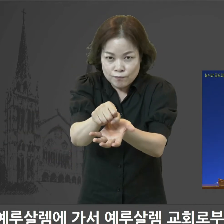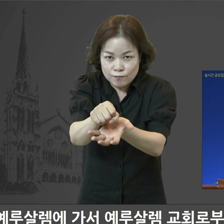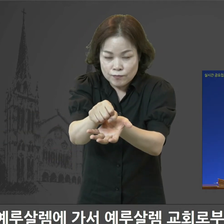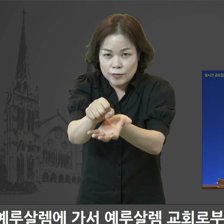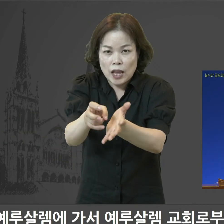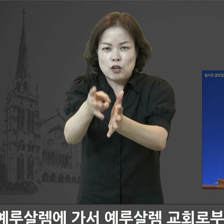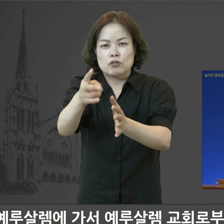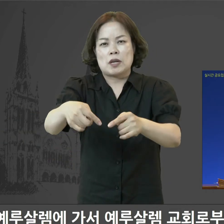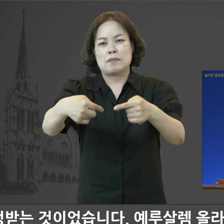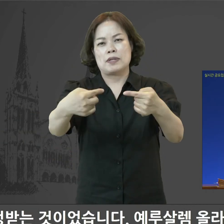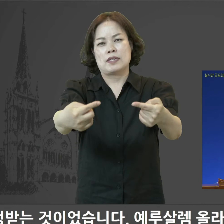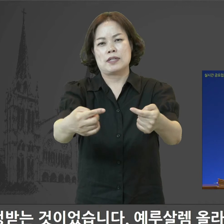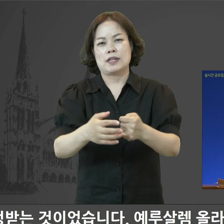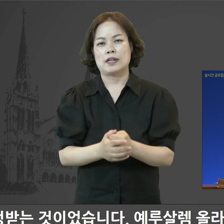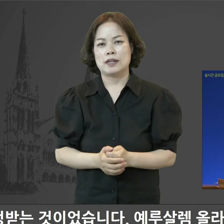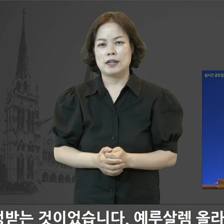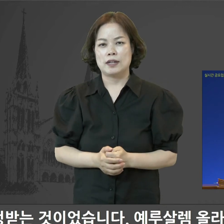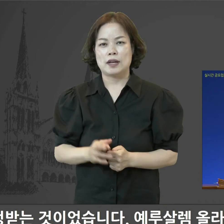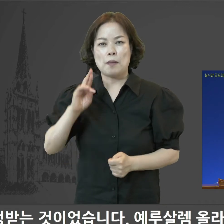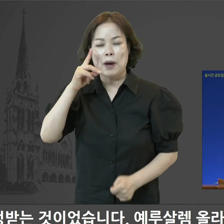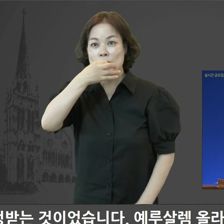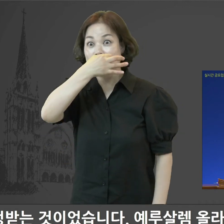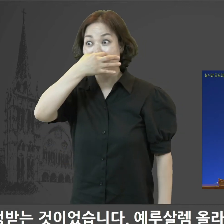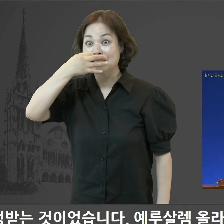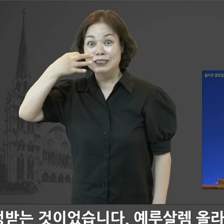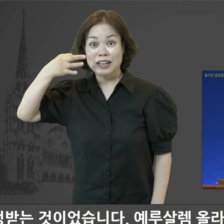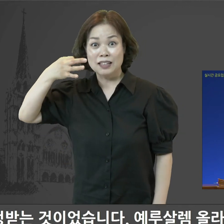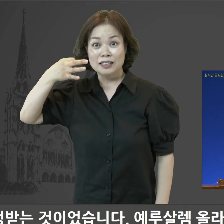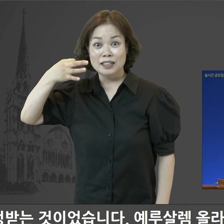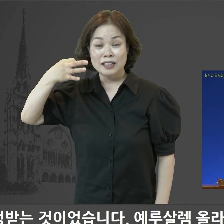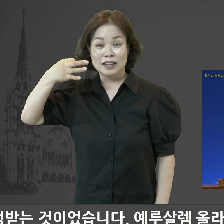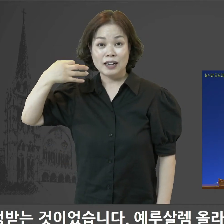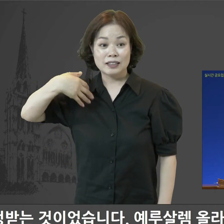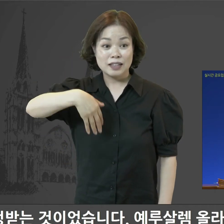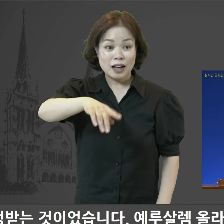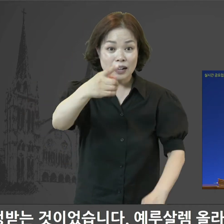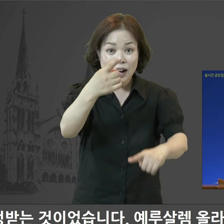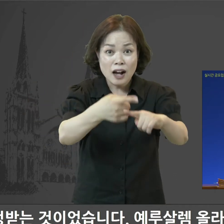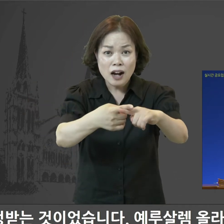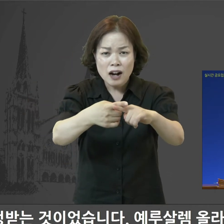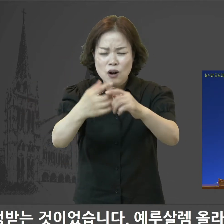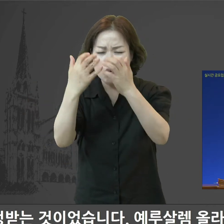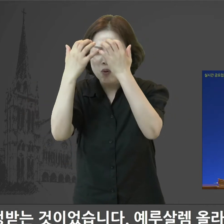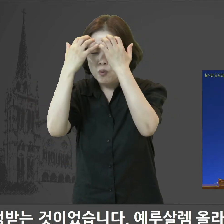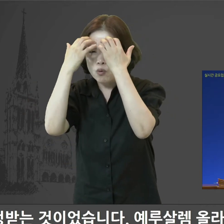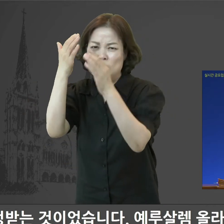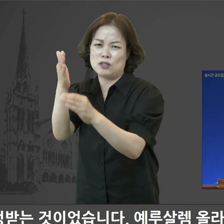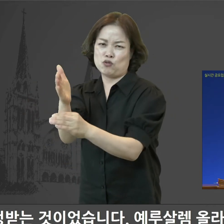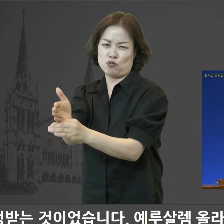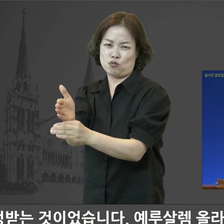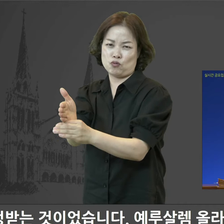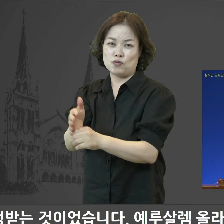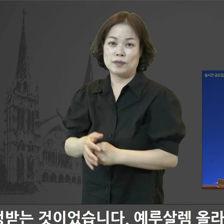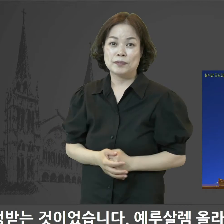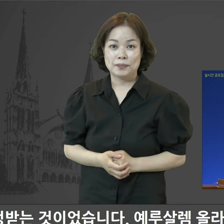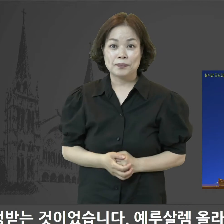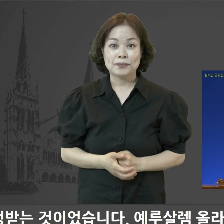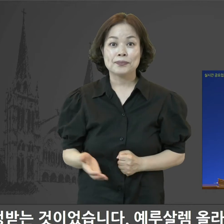올라갔습니다. 바울은 신나게 올라갔다가 고난을 당하고 있는 겁니다.